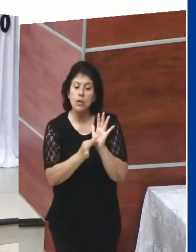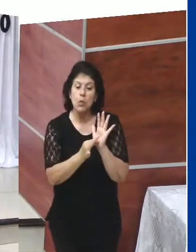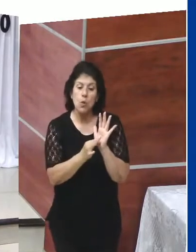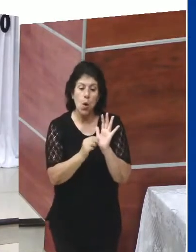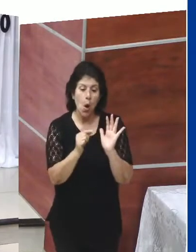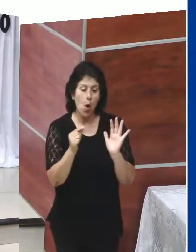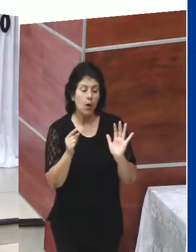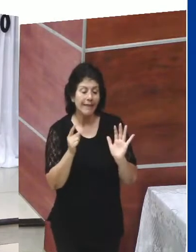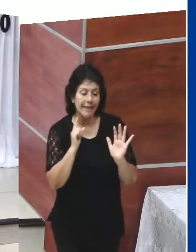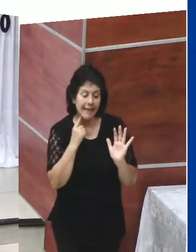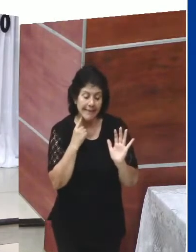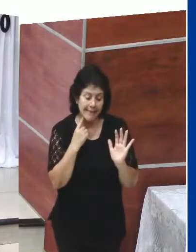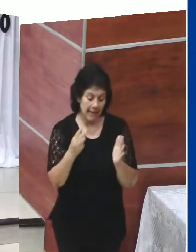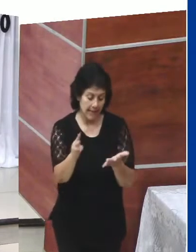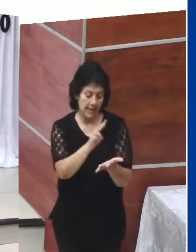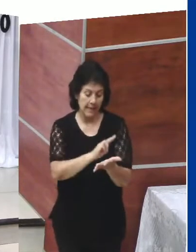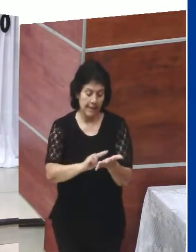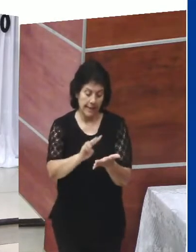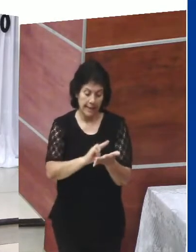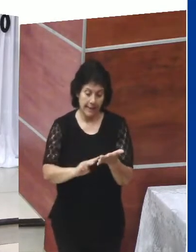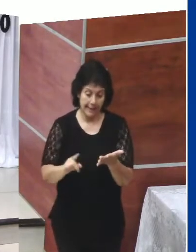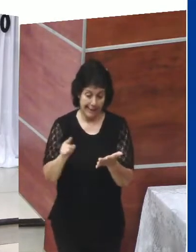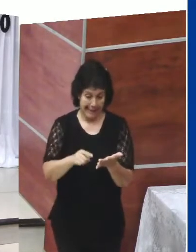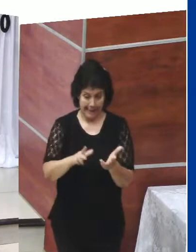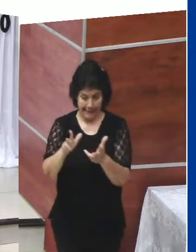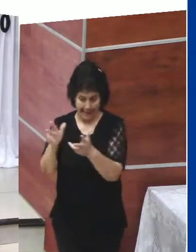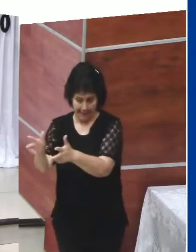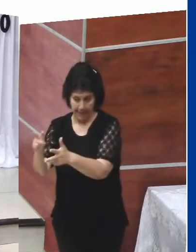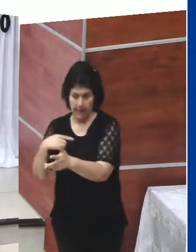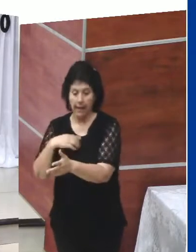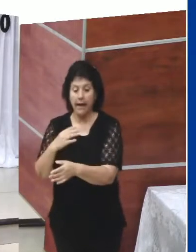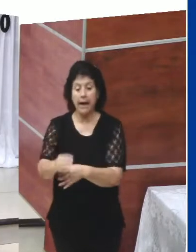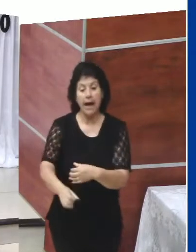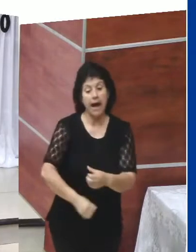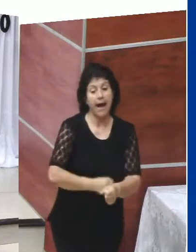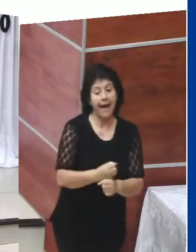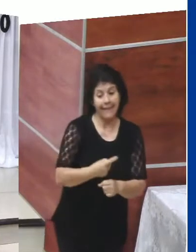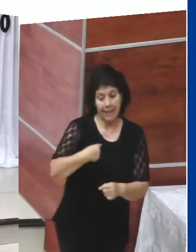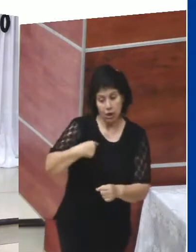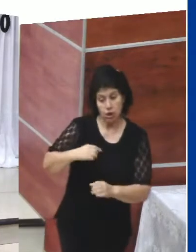a Timoteo, él le dice, hasta que yo llegue, Timoteo,